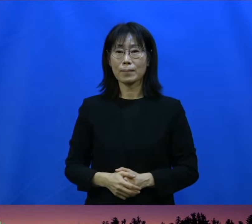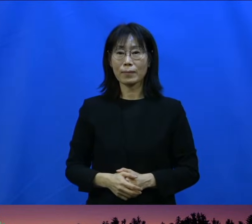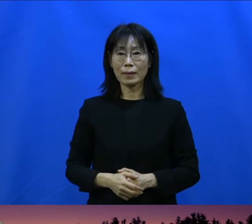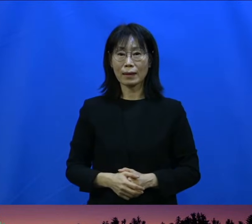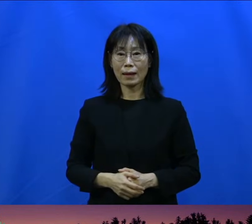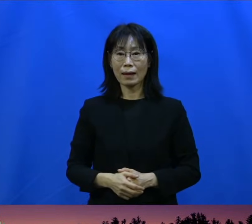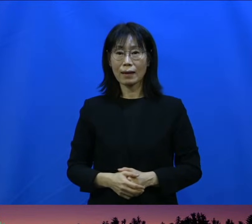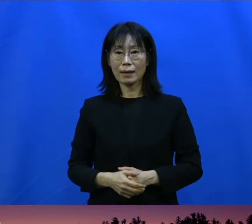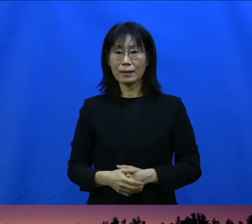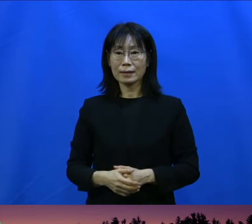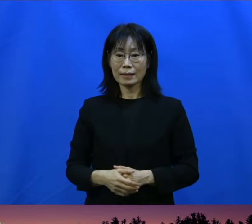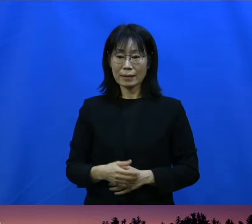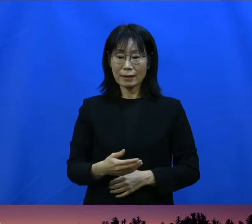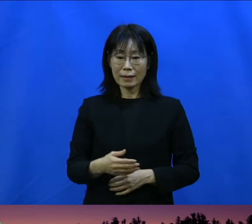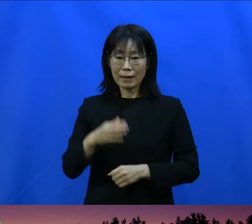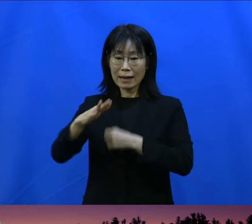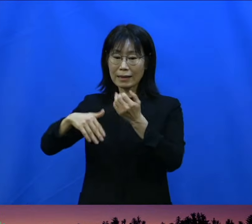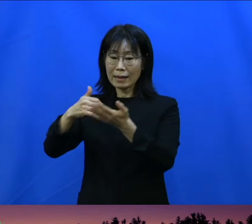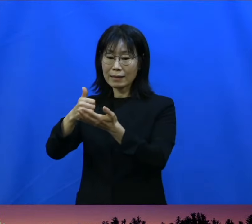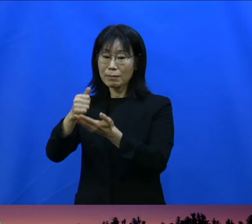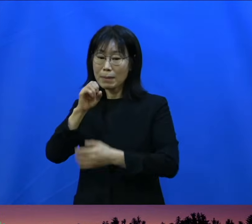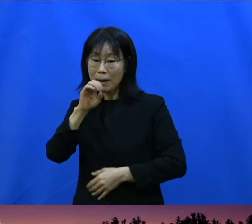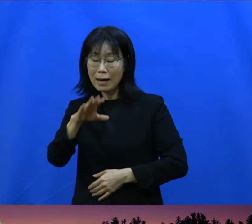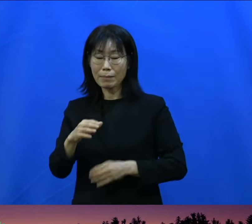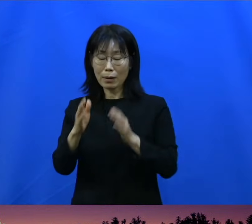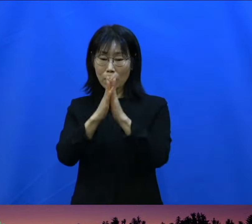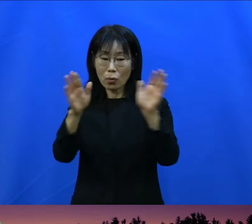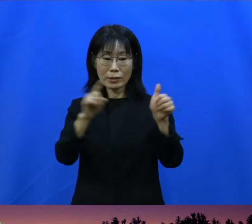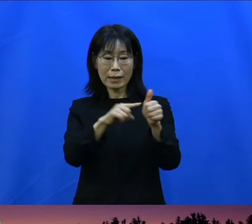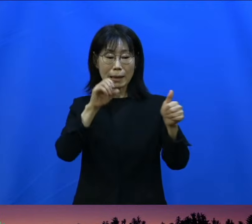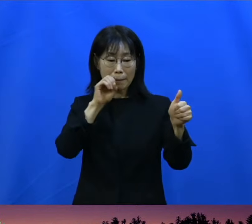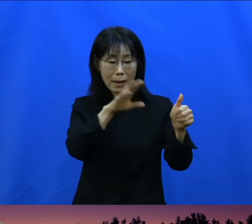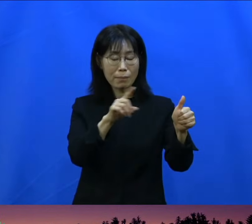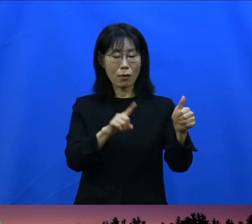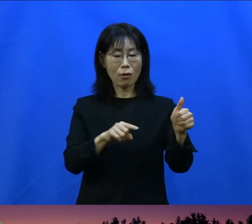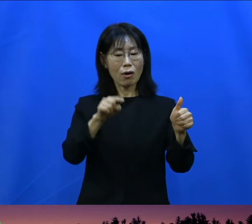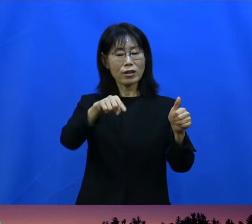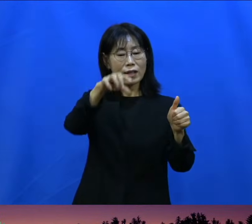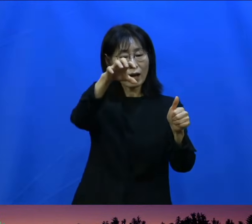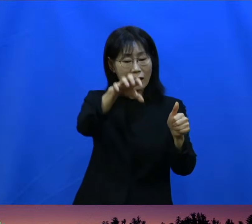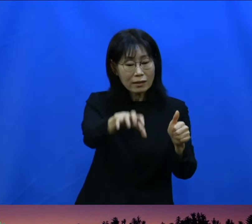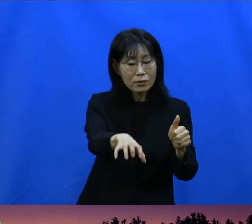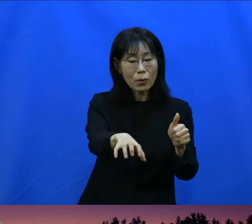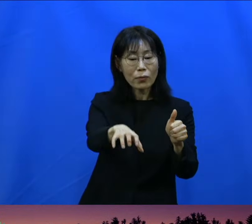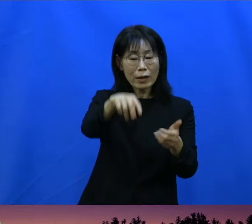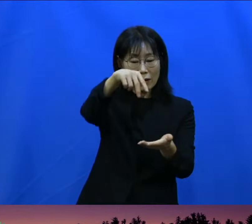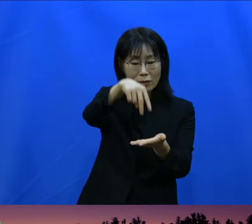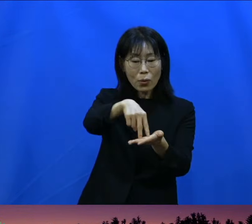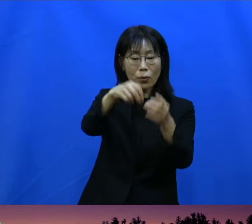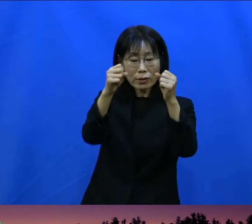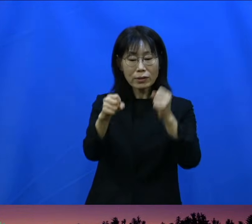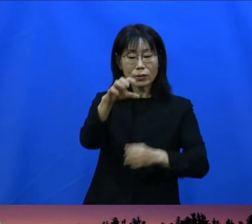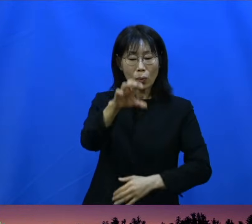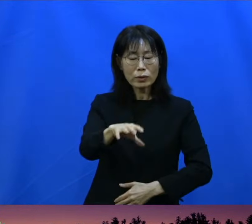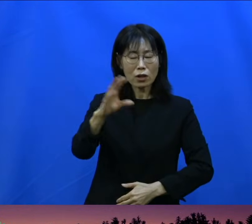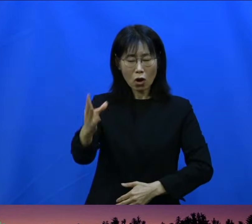여러분, 모세에게 너가 선 곳은 거룩한 땅이, 너가 선 곳이 거룩한 곳이다. 와, 이거 엄청난 거잖아요, 여러분.